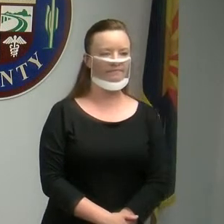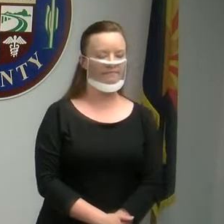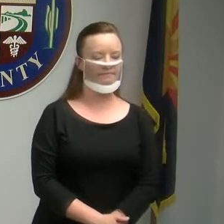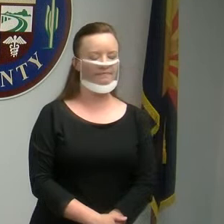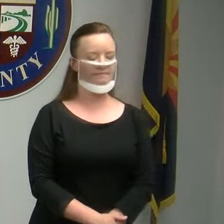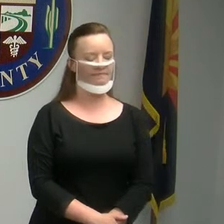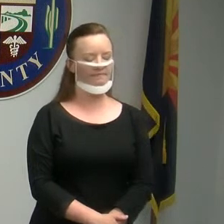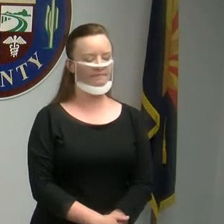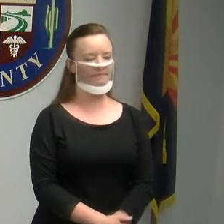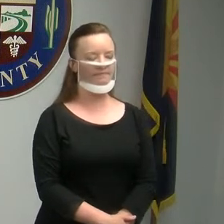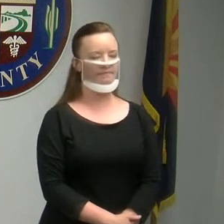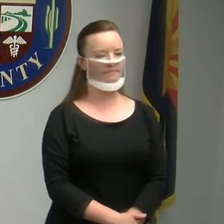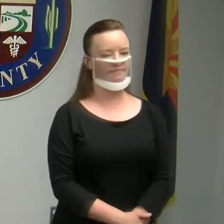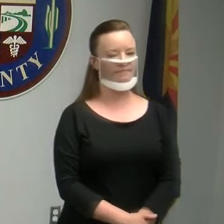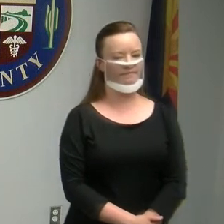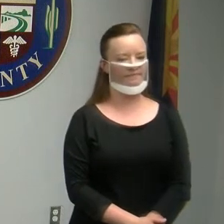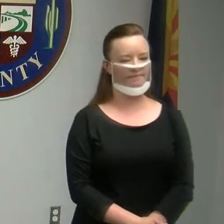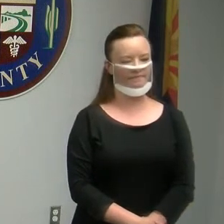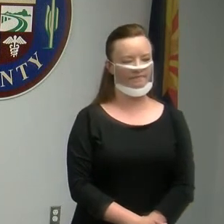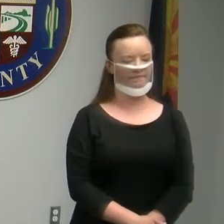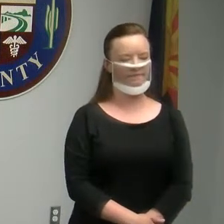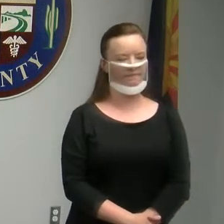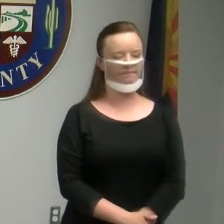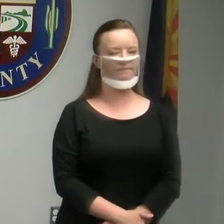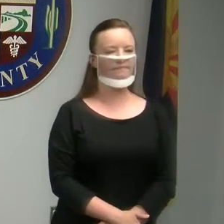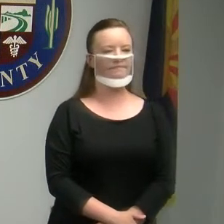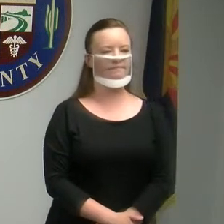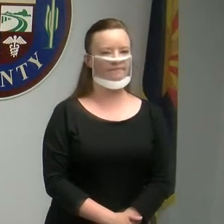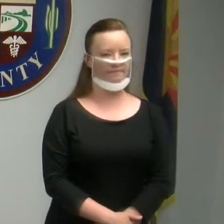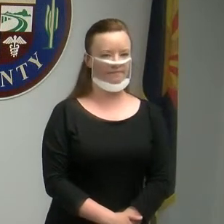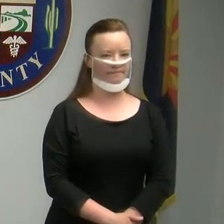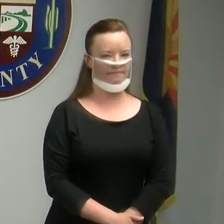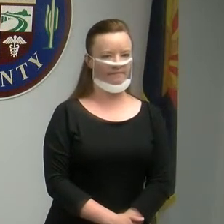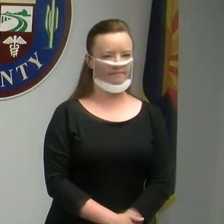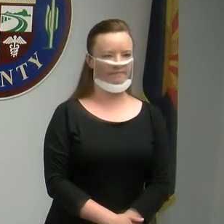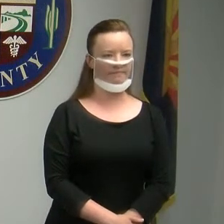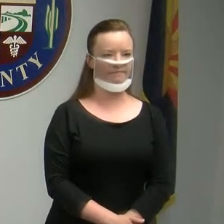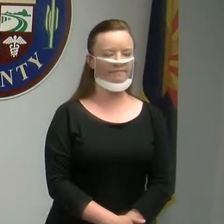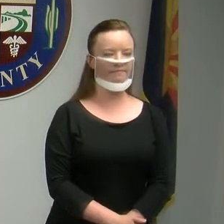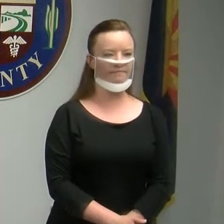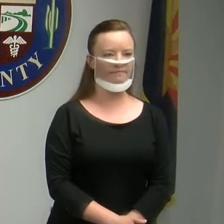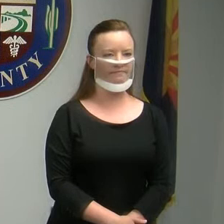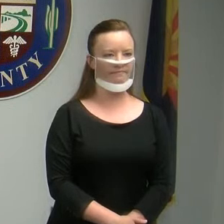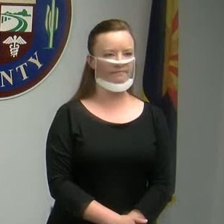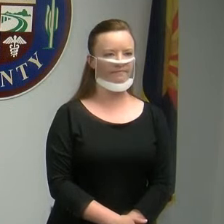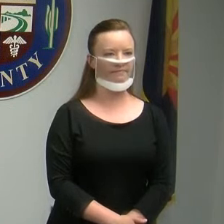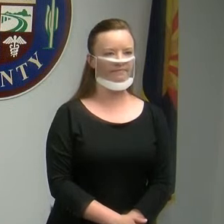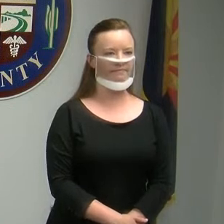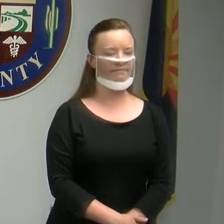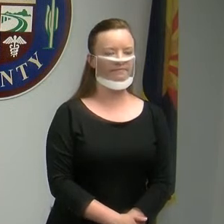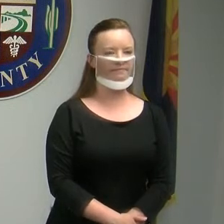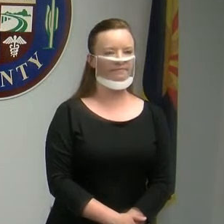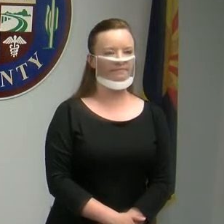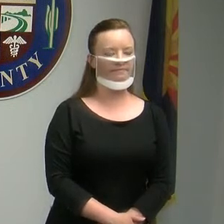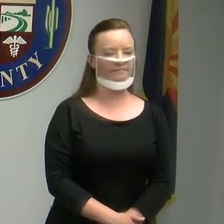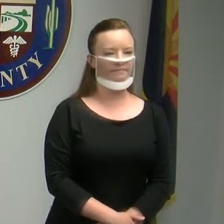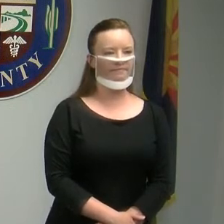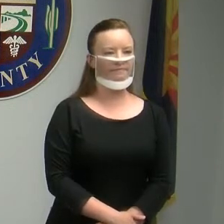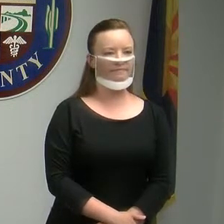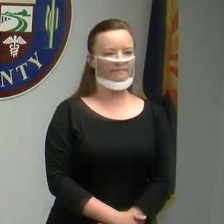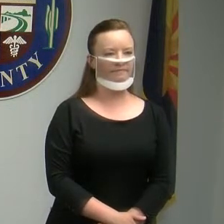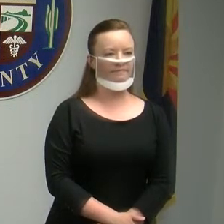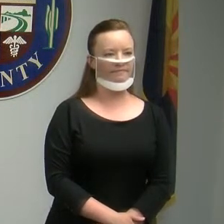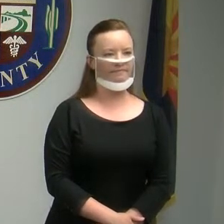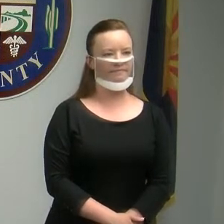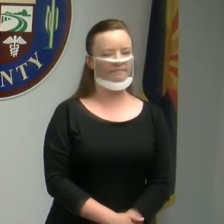La pregunta es que las infecciones en los centros de cuidado de largo plazo siguen creciendo y que si existe una nueva forma de tratar o de lidiar